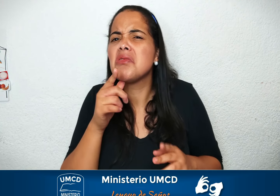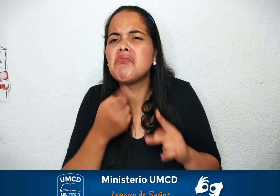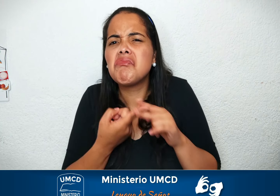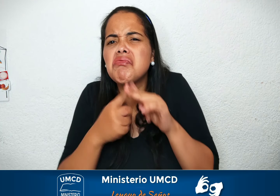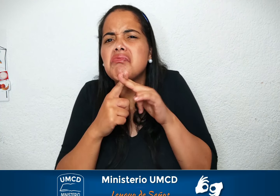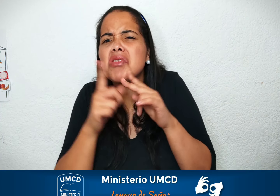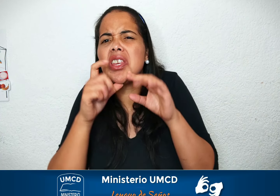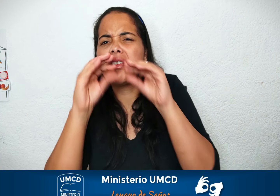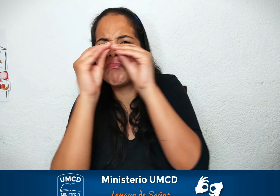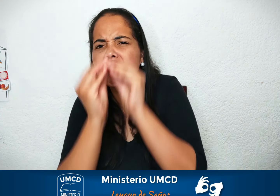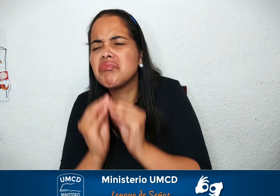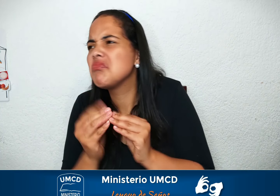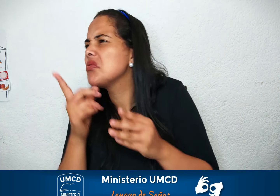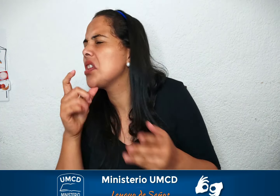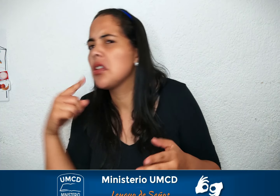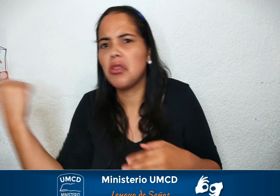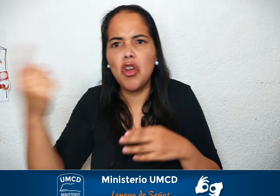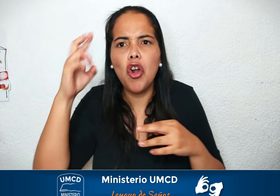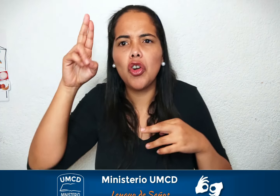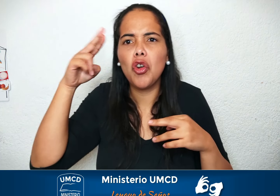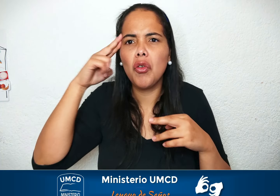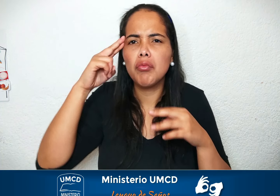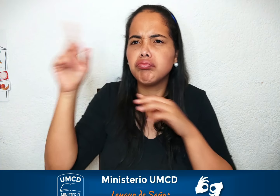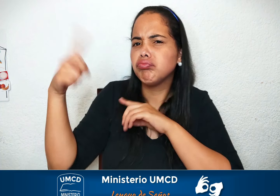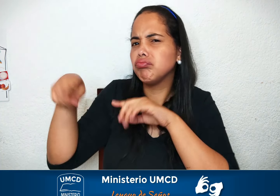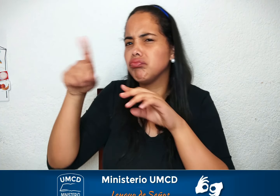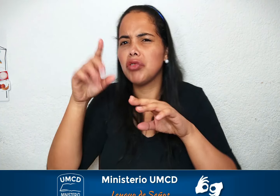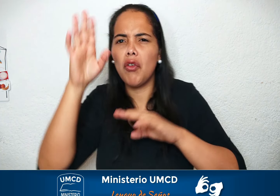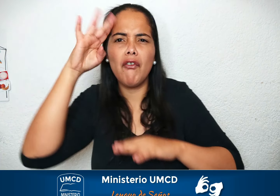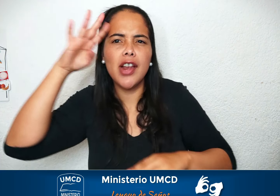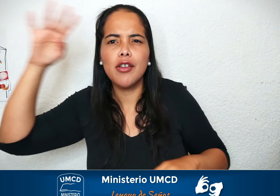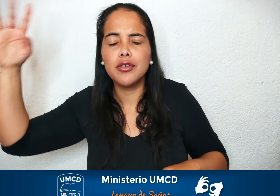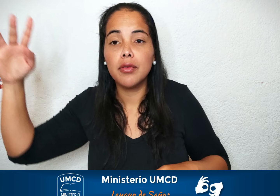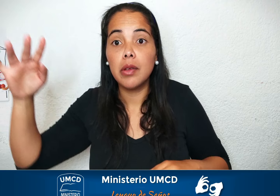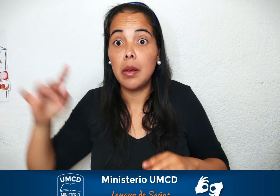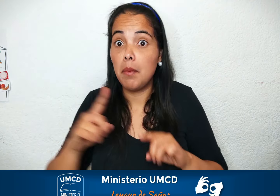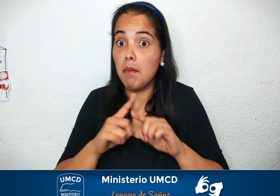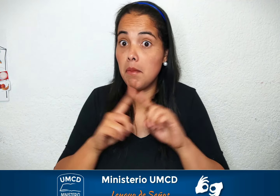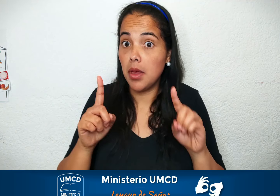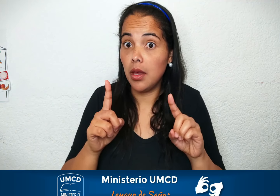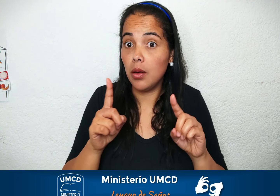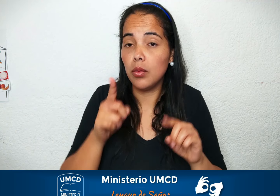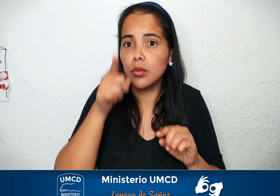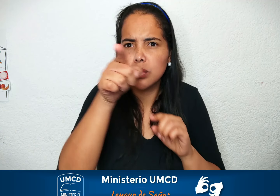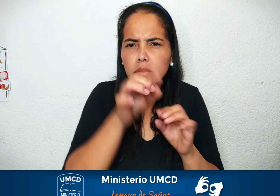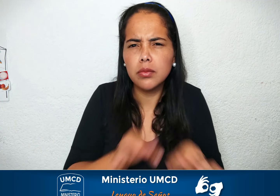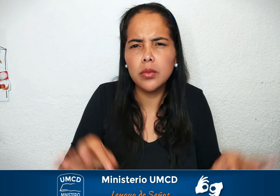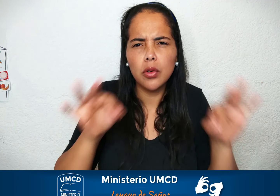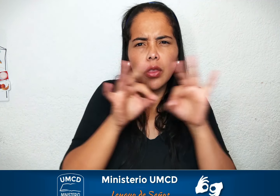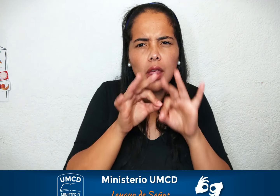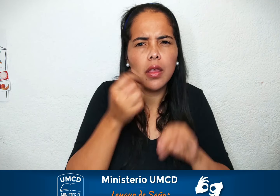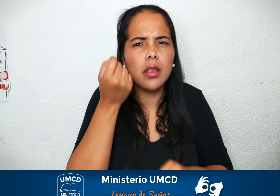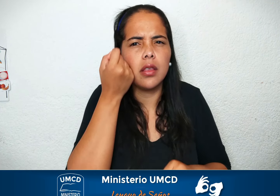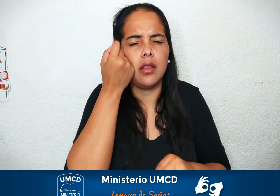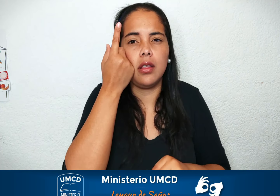obviamente encajaba dentro de los pensamientos de ellos. Pero hay que entender algo aquí que es muy importante.